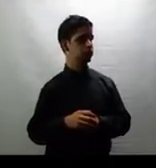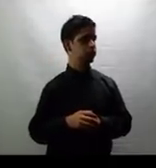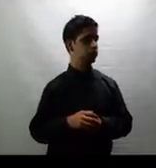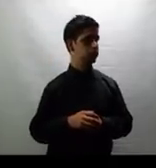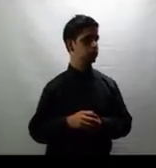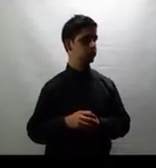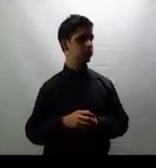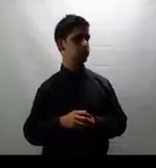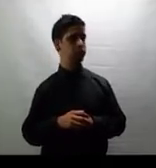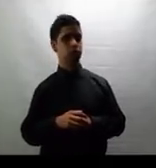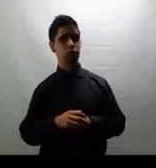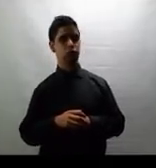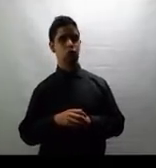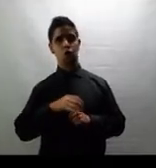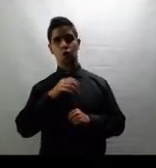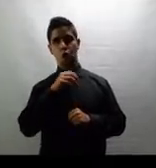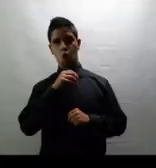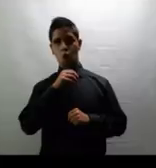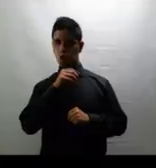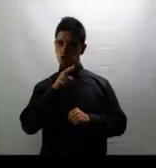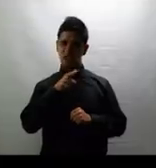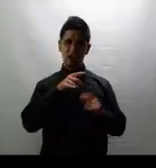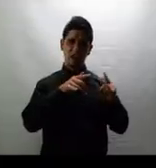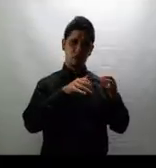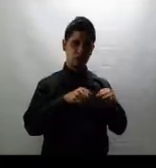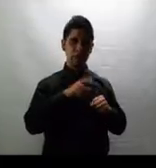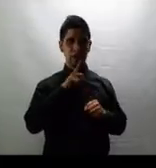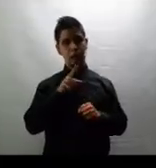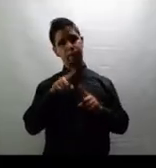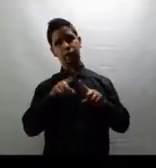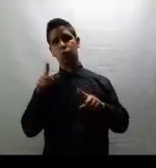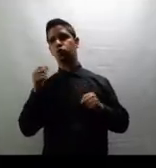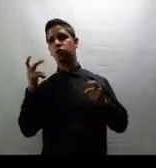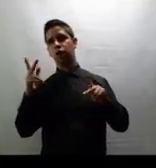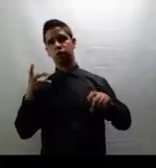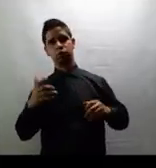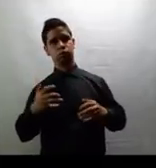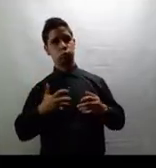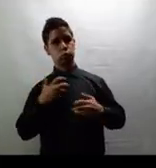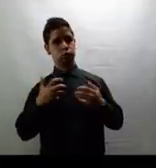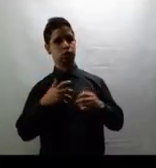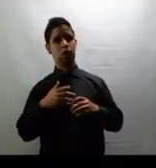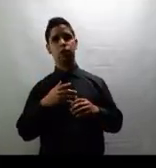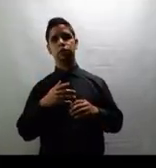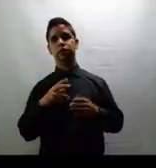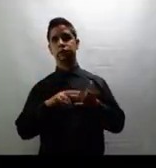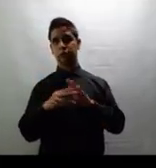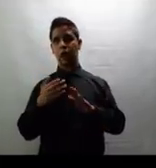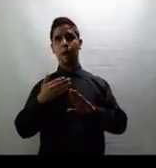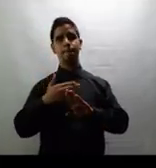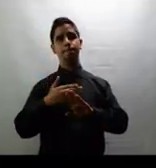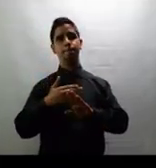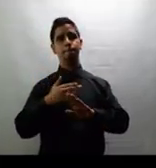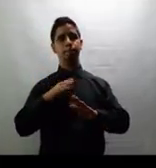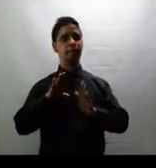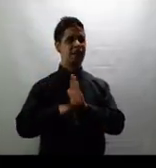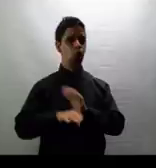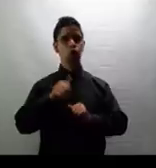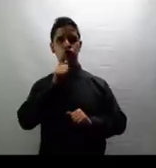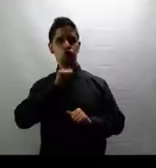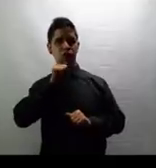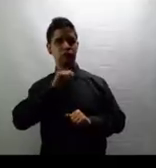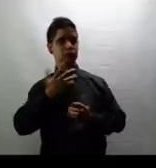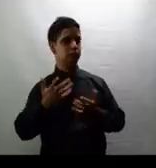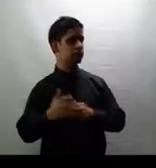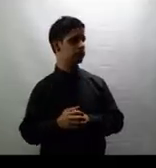no no pero no es que eran fuertes pero simplemente molestaba - tolerancia y entonces bueno como podía sacar un programa del